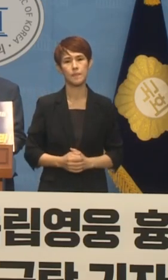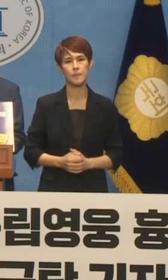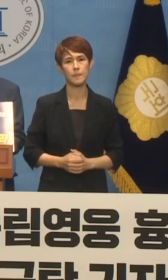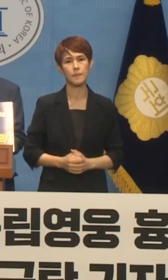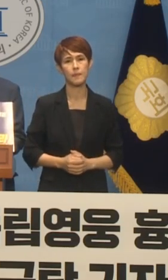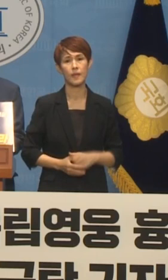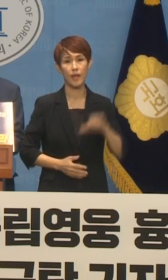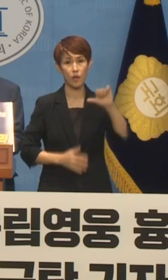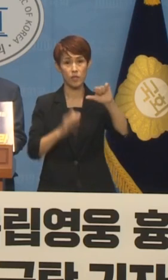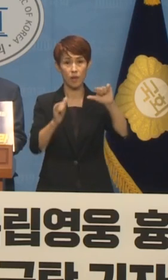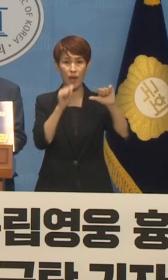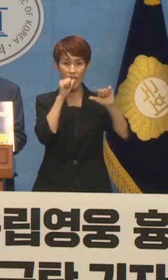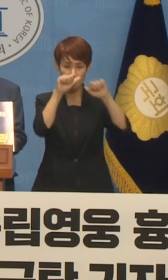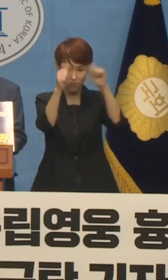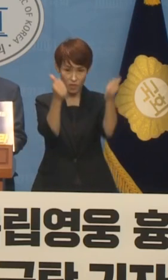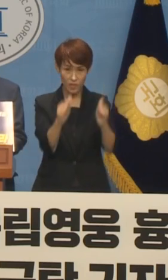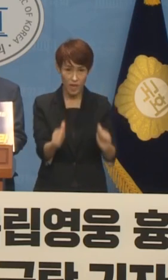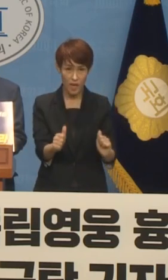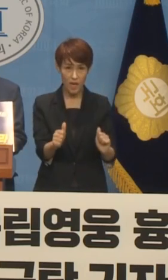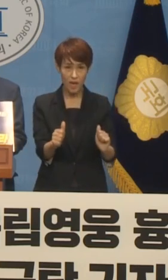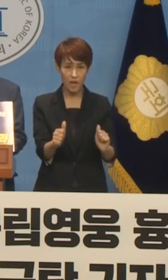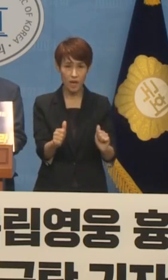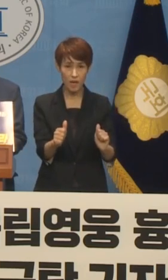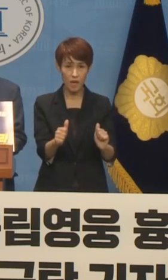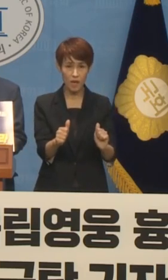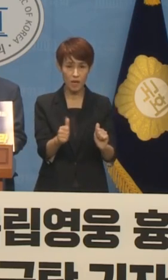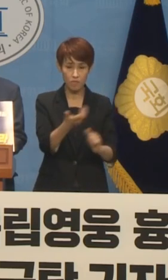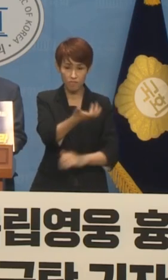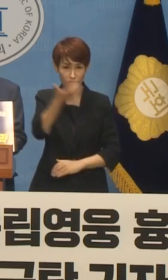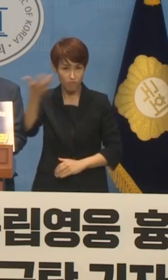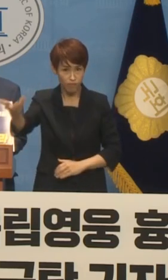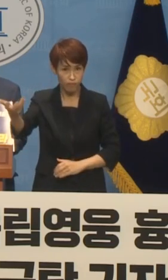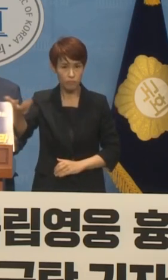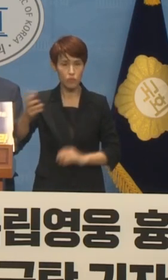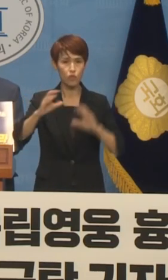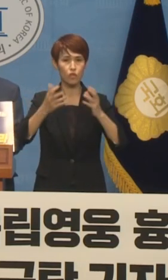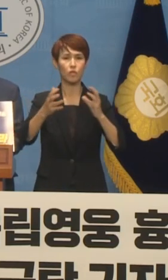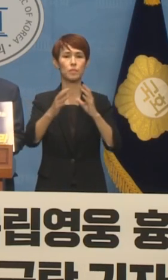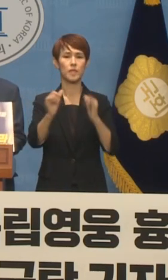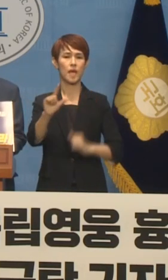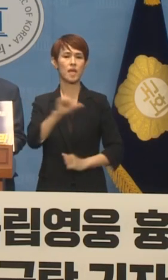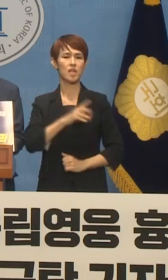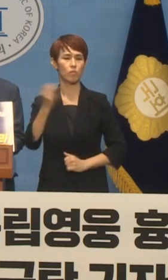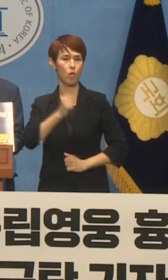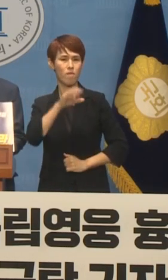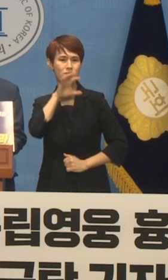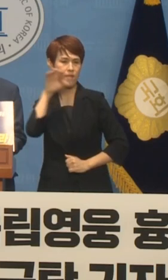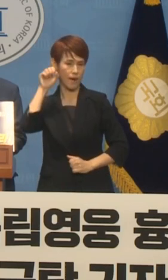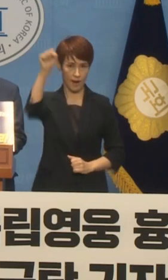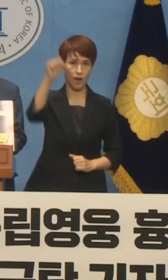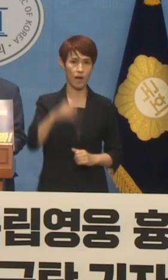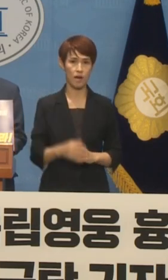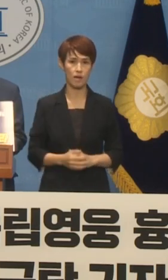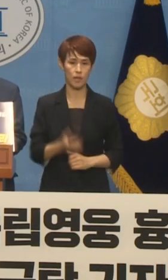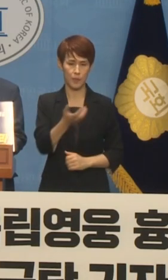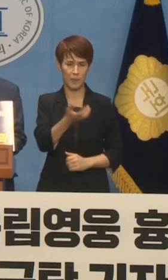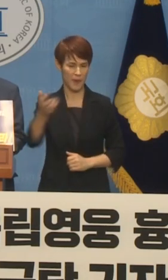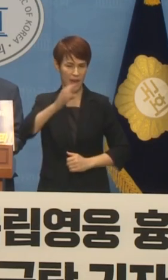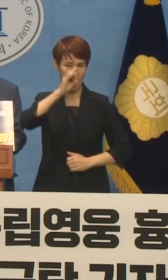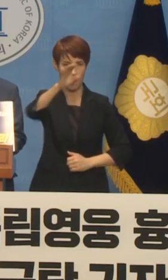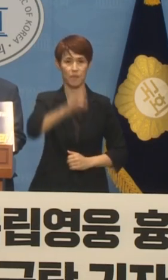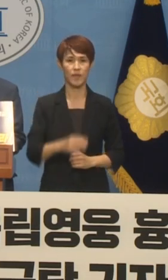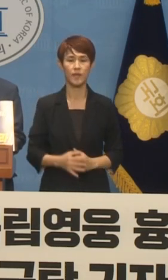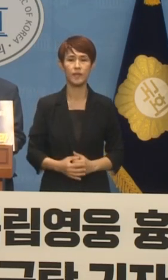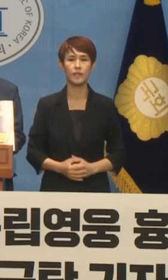5분의 형상 철거하는 거 국민의 이름으로 강력하게 규탄합니다. 단 1cm도 옮기지